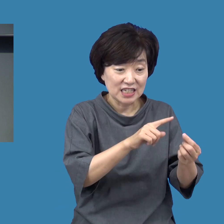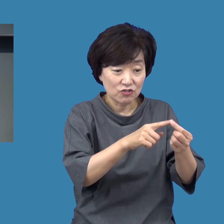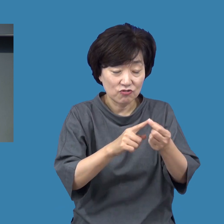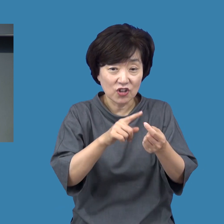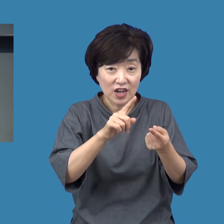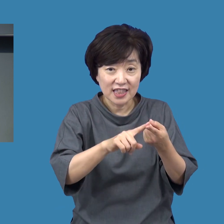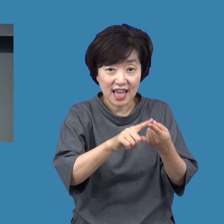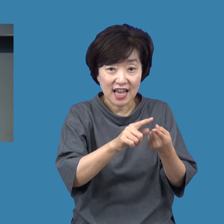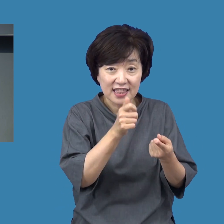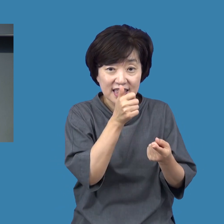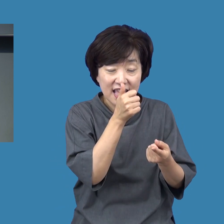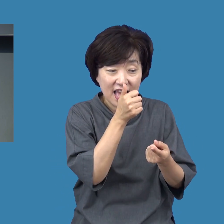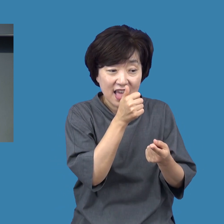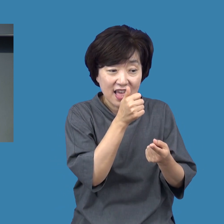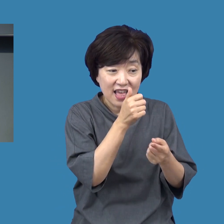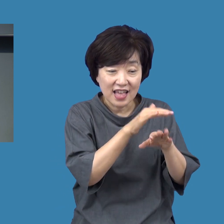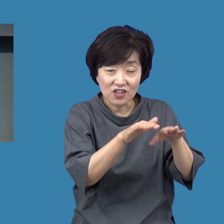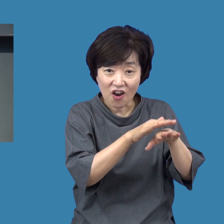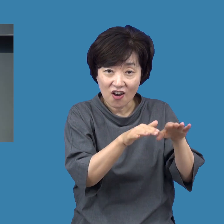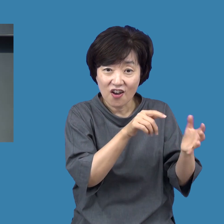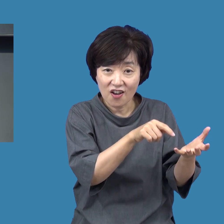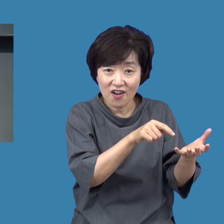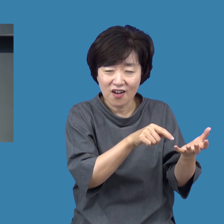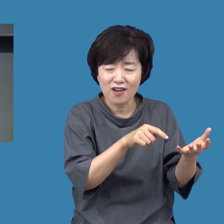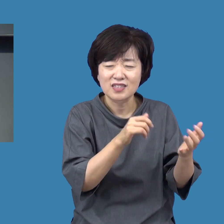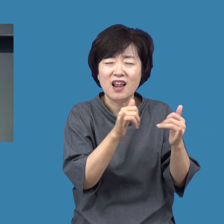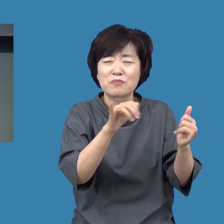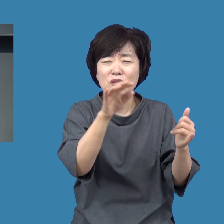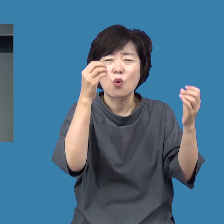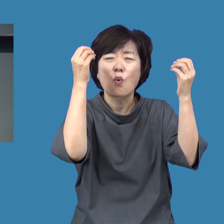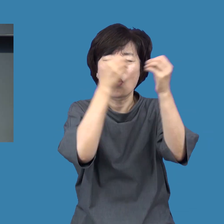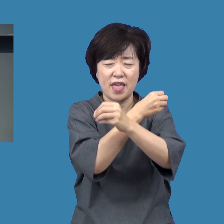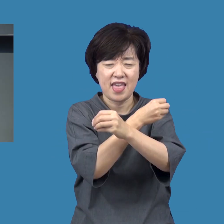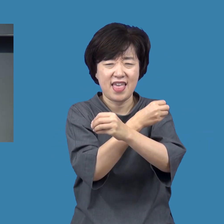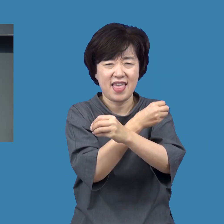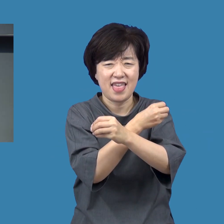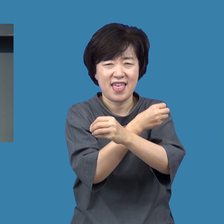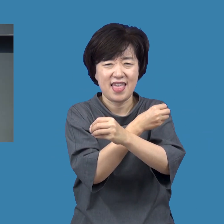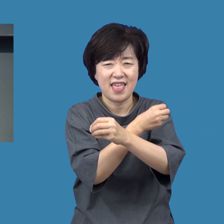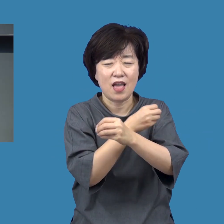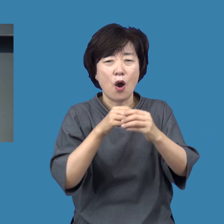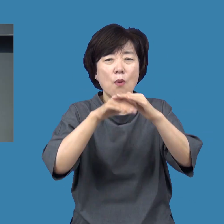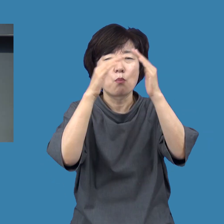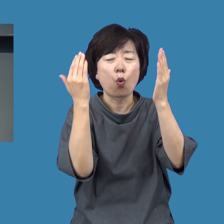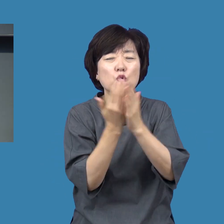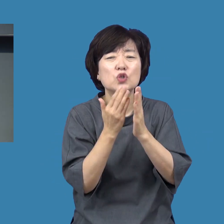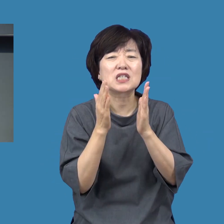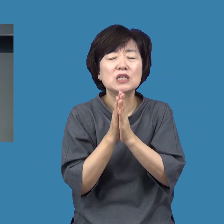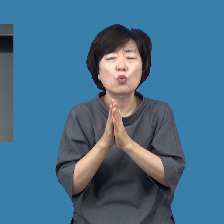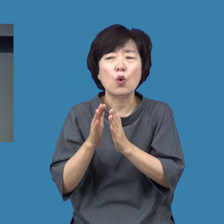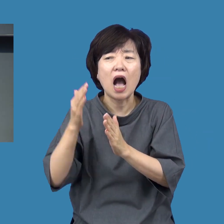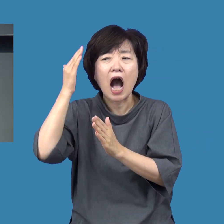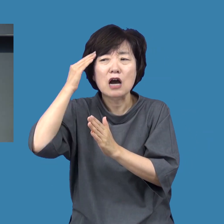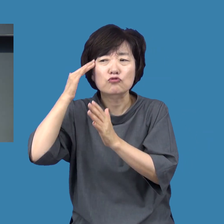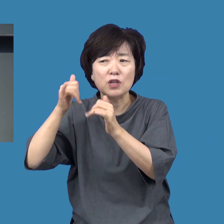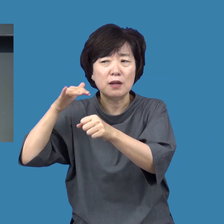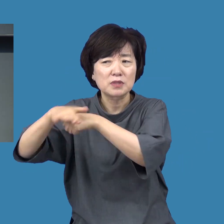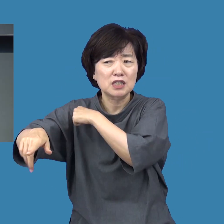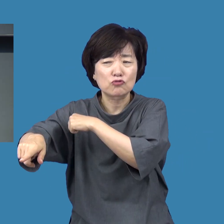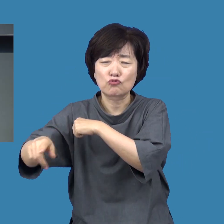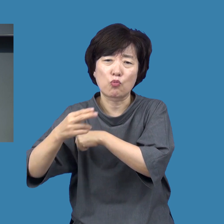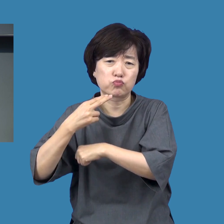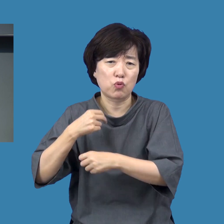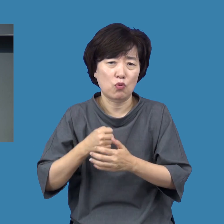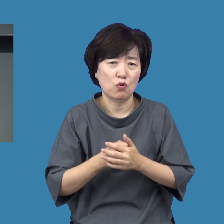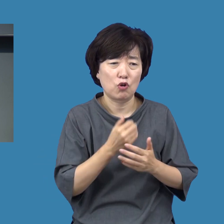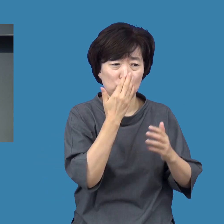해석들도 사람들이 이제 오해를 하게 되는 이유가 뭐냐면 모든 기도가 우리 같은 포맷으로 할 거라고 생각해서 그런 거예요. 근데 유대인들은 그런